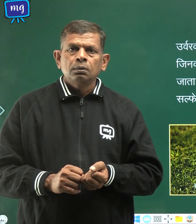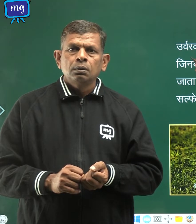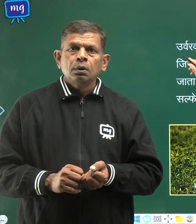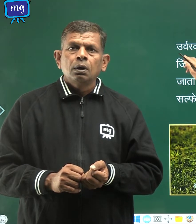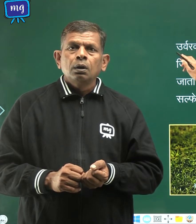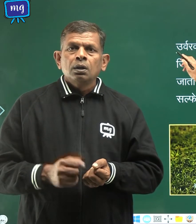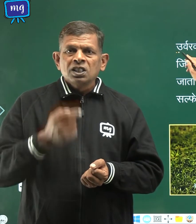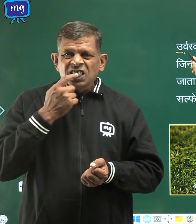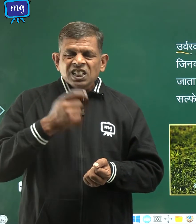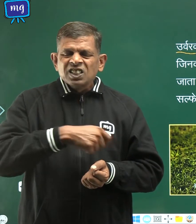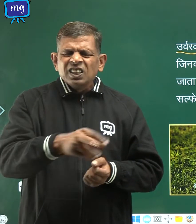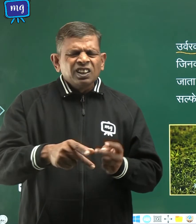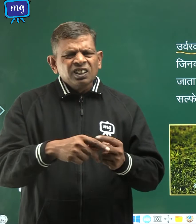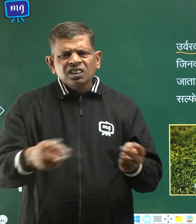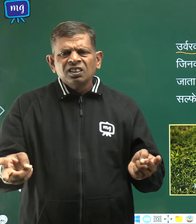उर्वरक